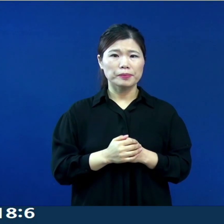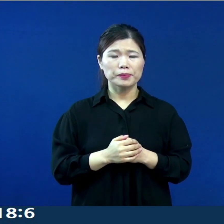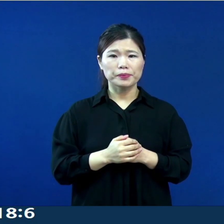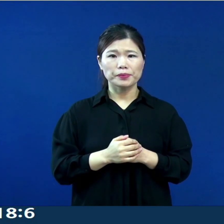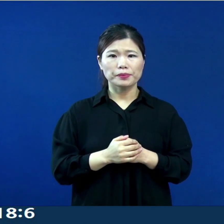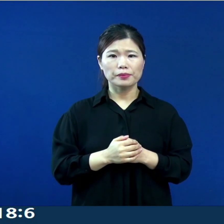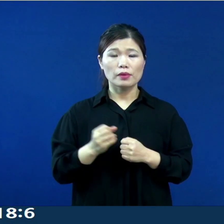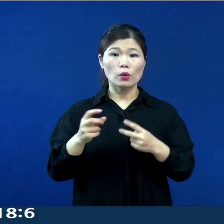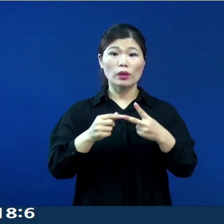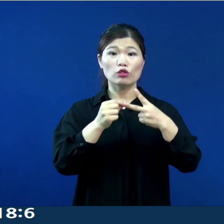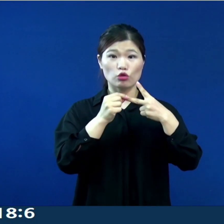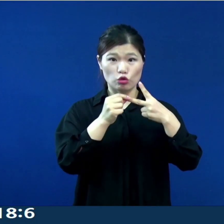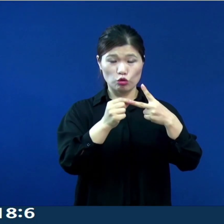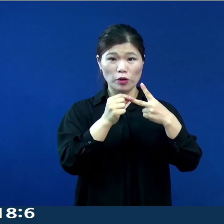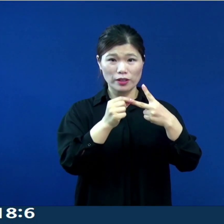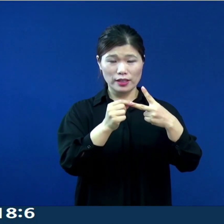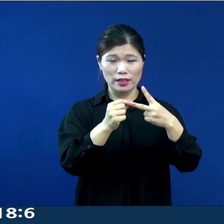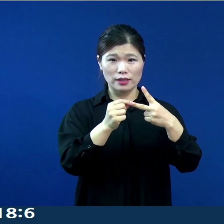두 번째,